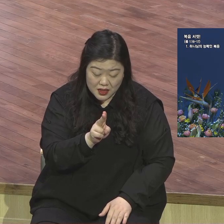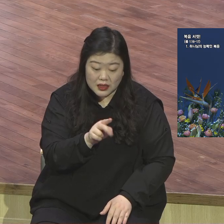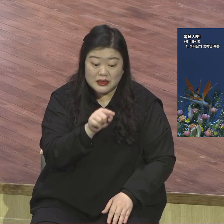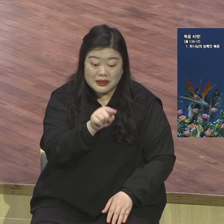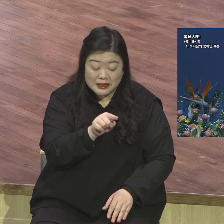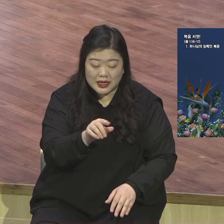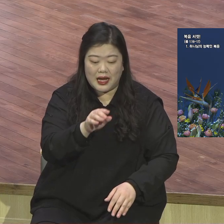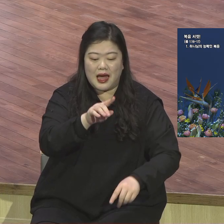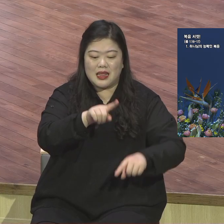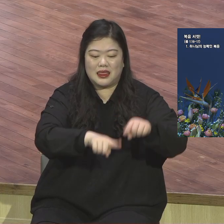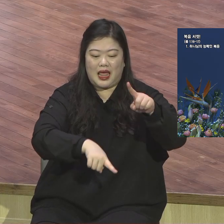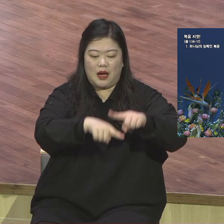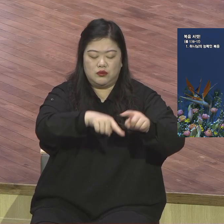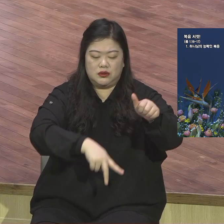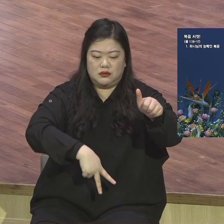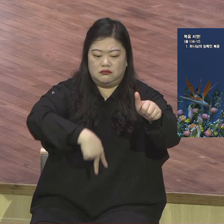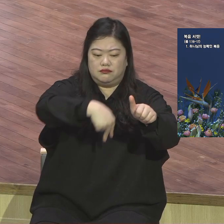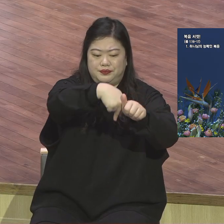당한 이후에